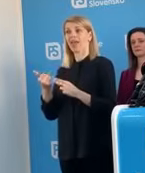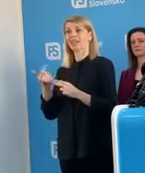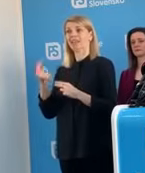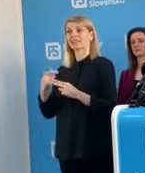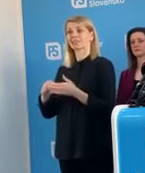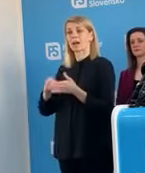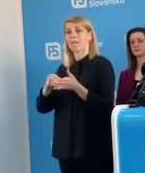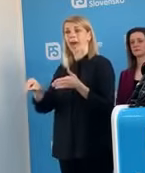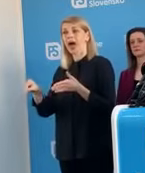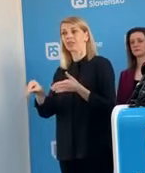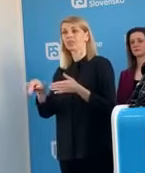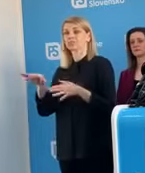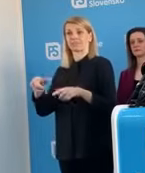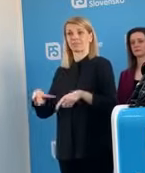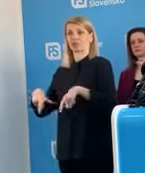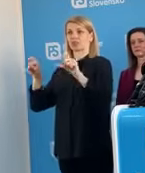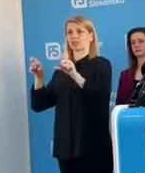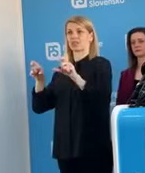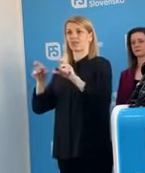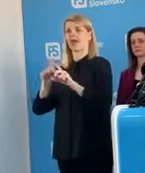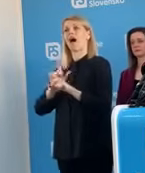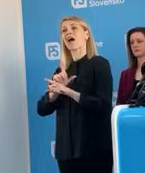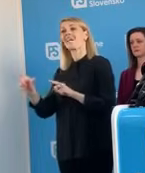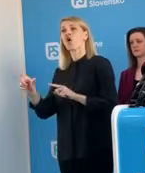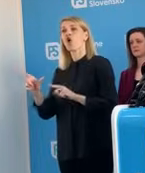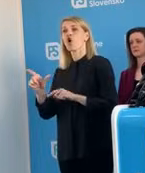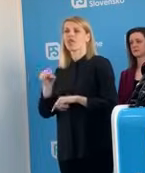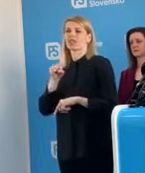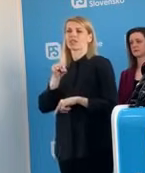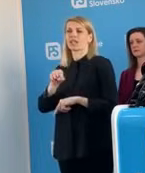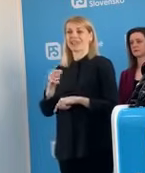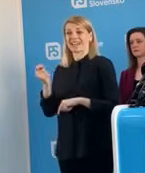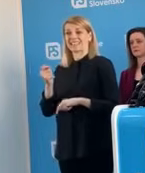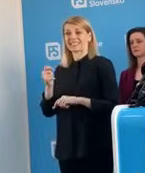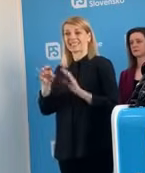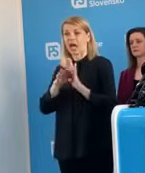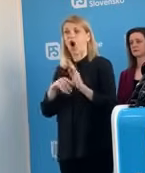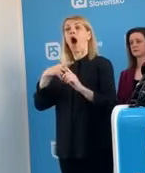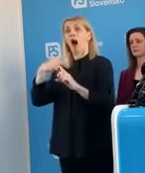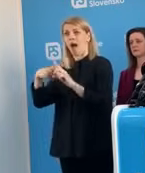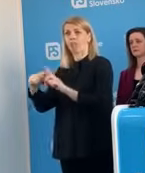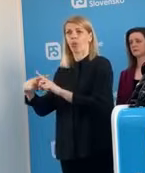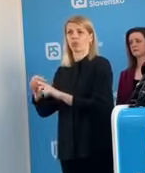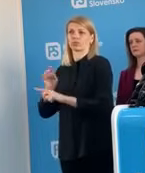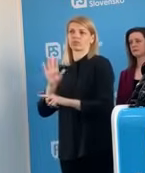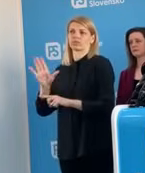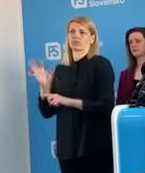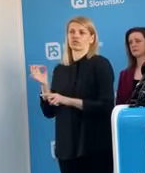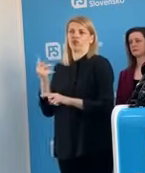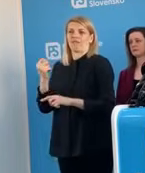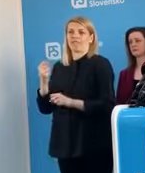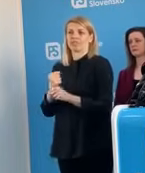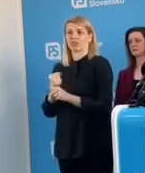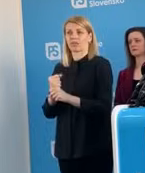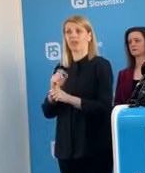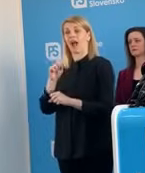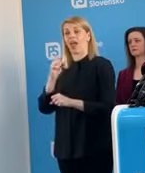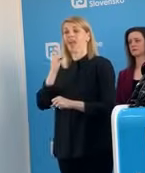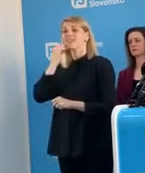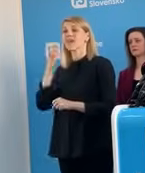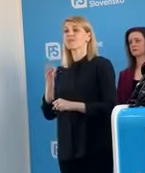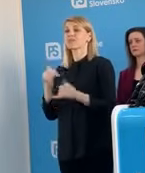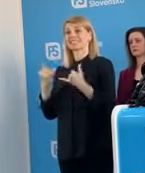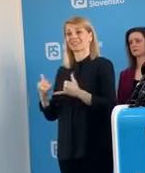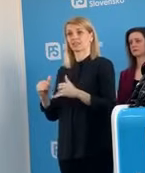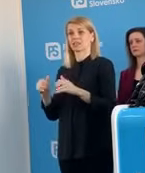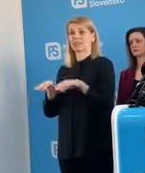platieb, aj kvôli iným záležitostiam, nie len trestnému zákonu. Ale ak by teraz minister spravodlivosti,